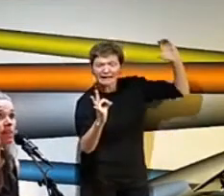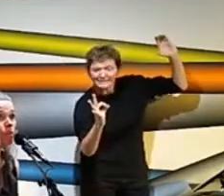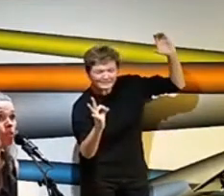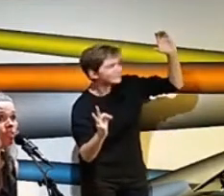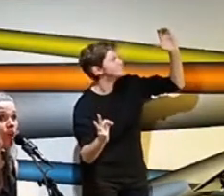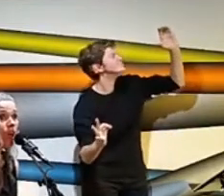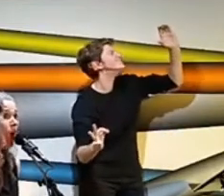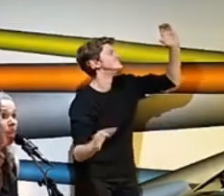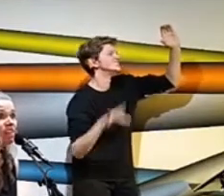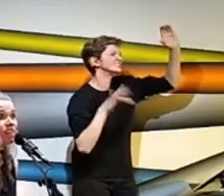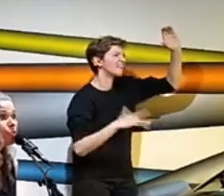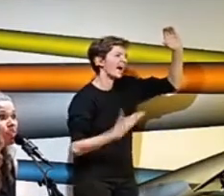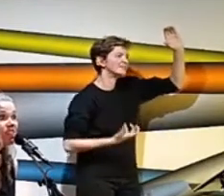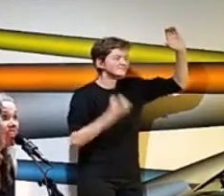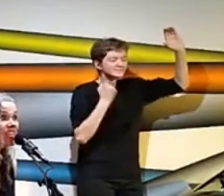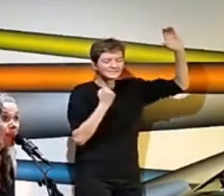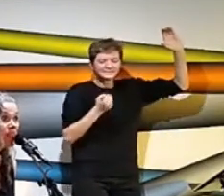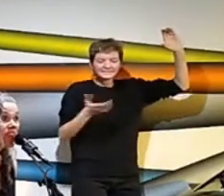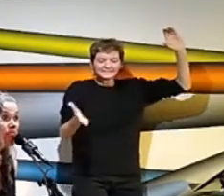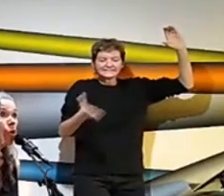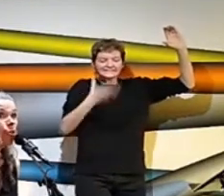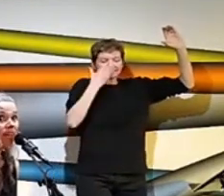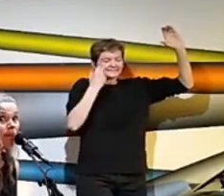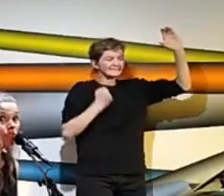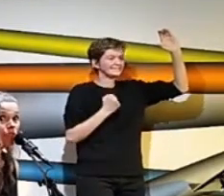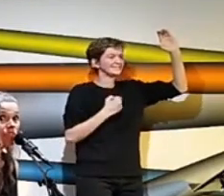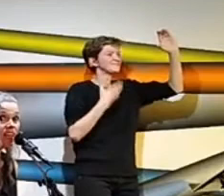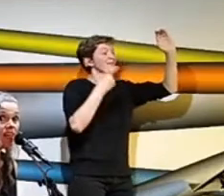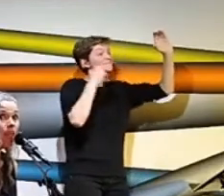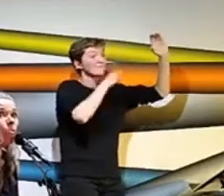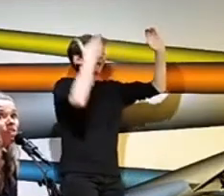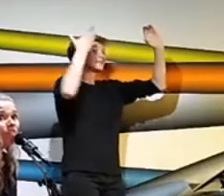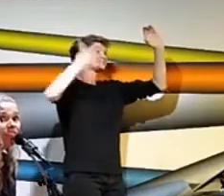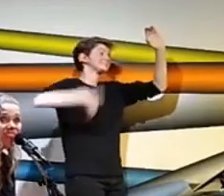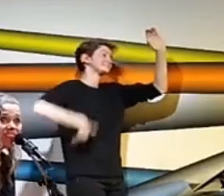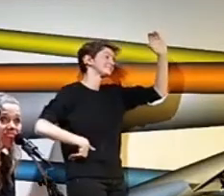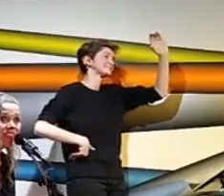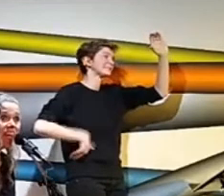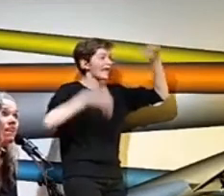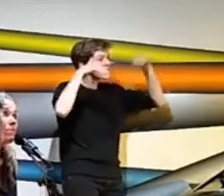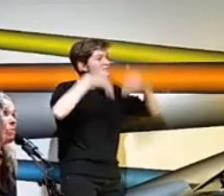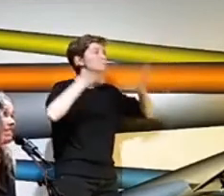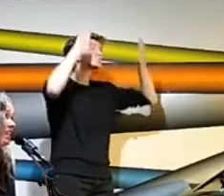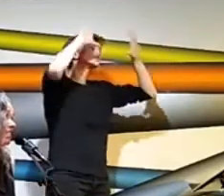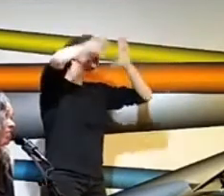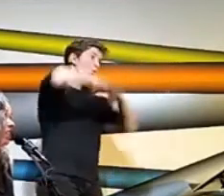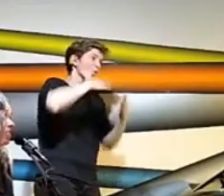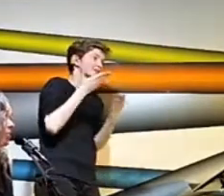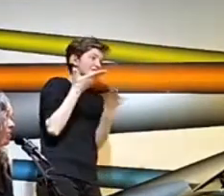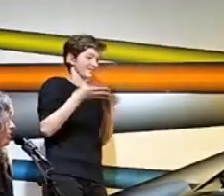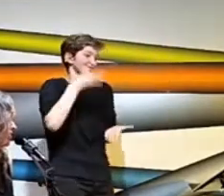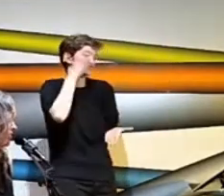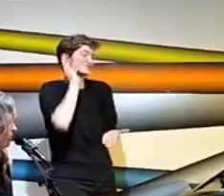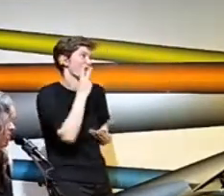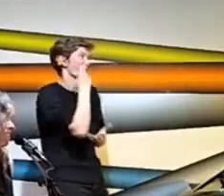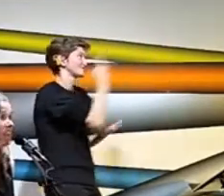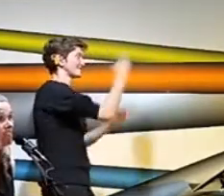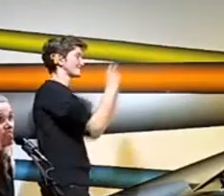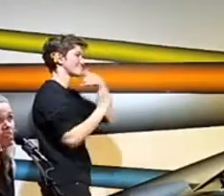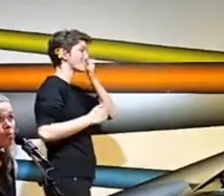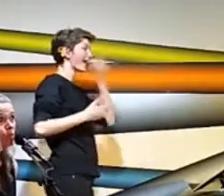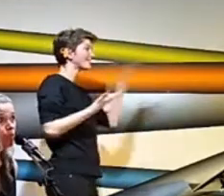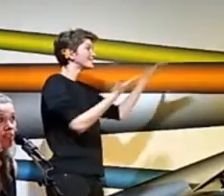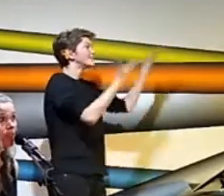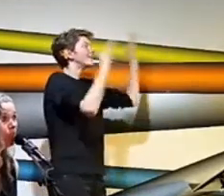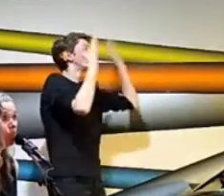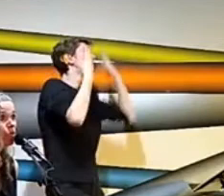da. Der Mond ist da, aber die Sonne ist sichtbar nicht. Um ihn zu sehen, was findest du sein? Sie muss es nicht dran, das Nacht ist doch die Sonne, die weiß